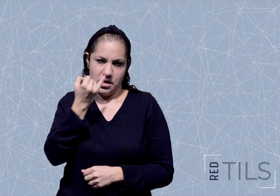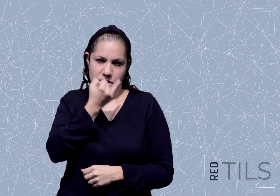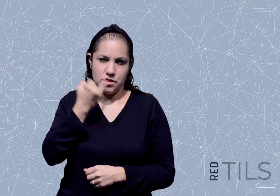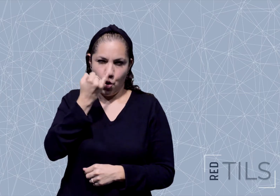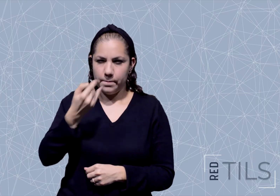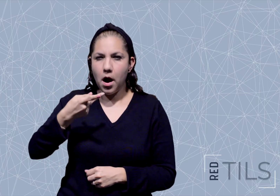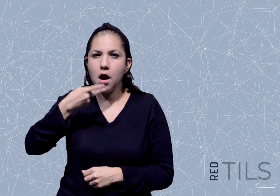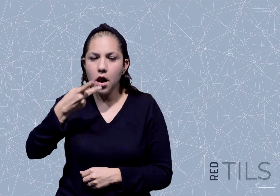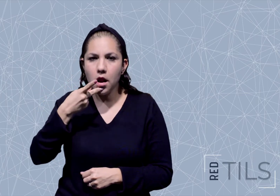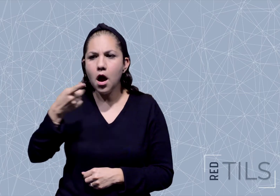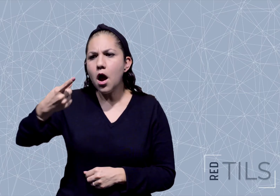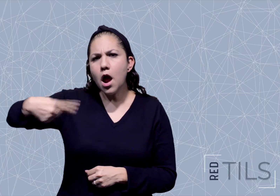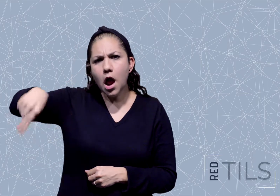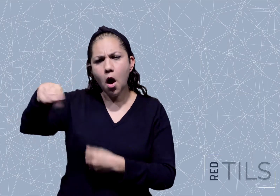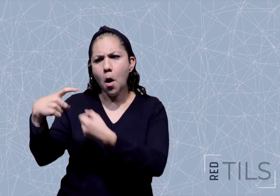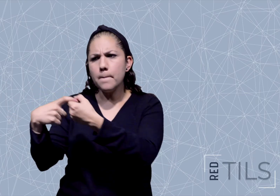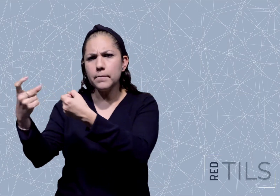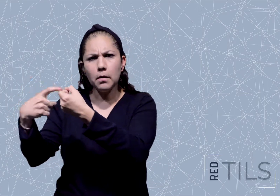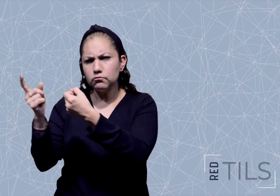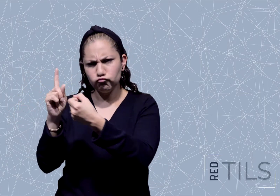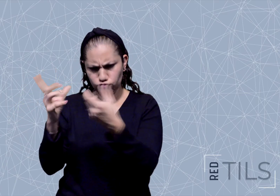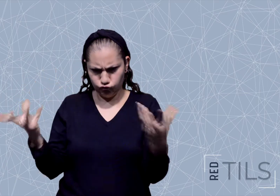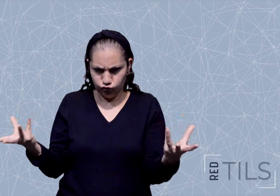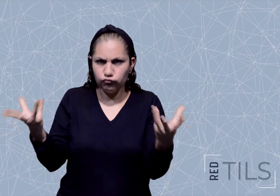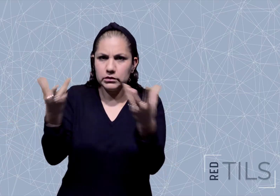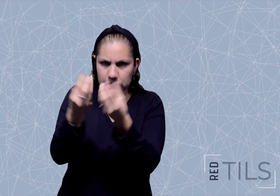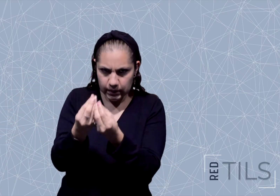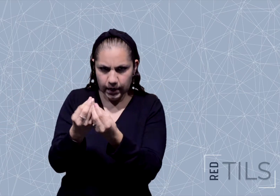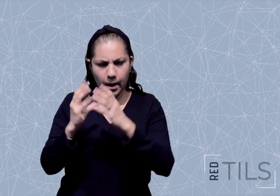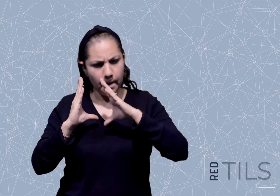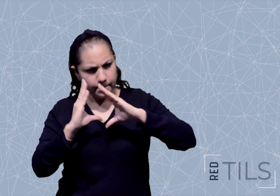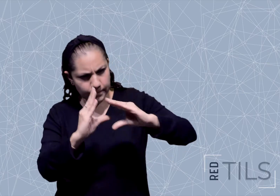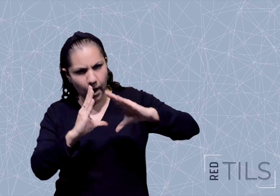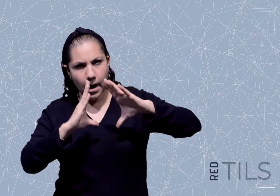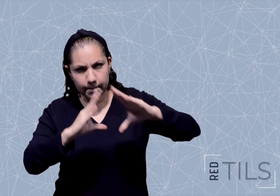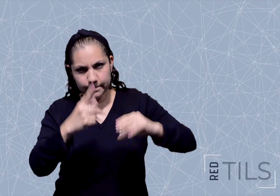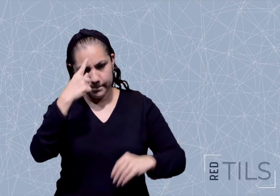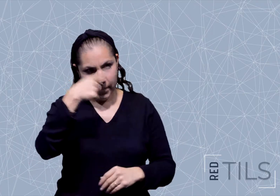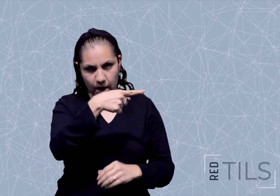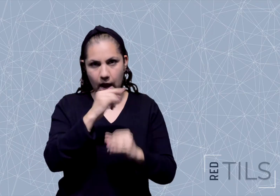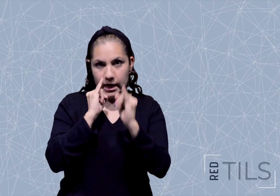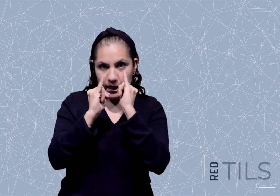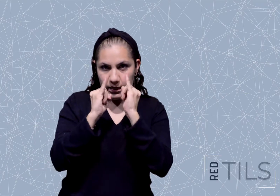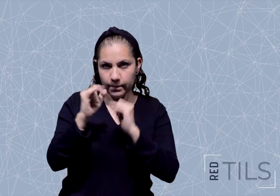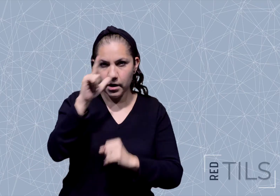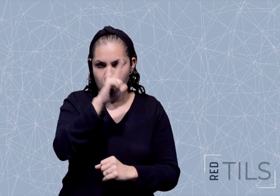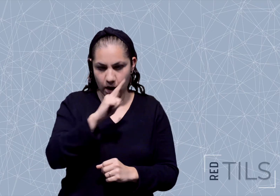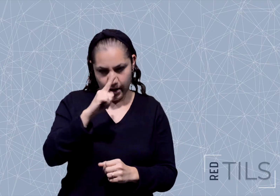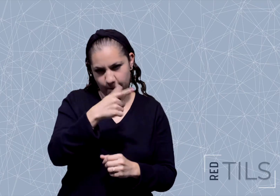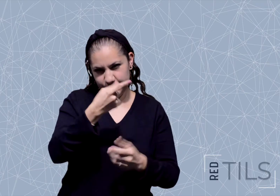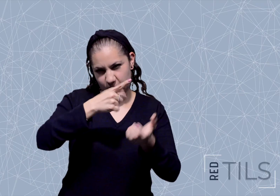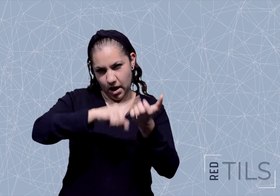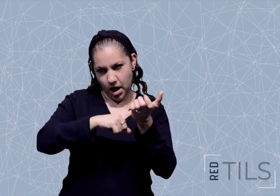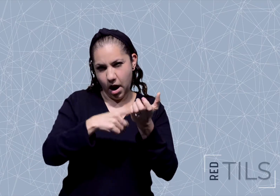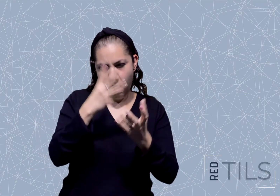de lenguas orales que pertenecían a la red continuaron trabajando en conjunto con ellos para mejorar la conciencia